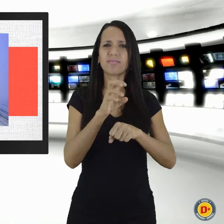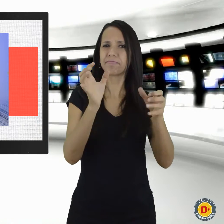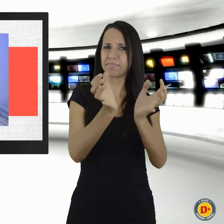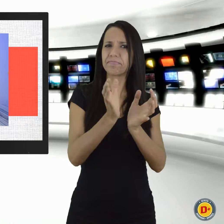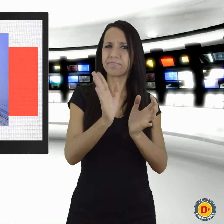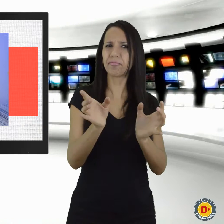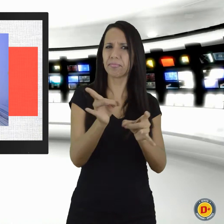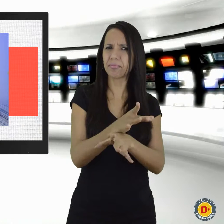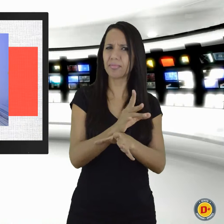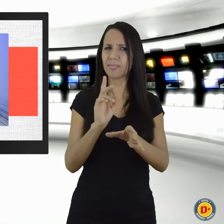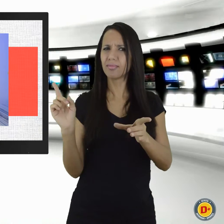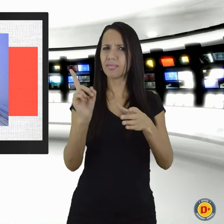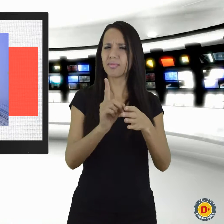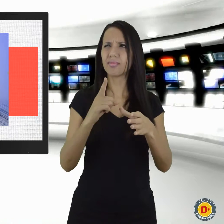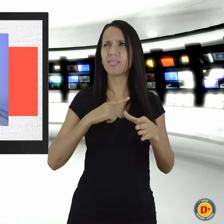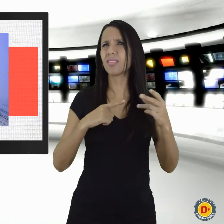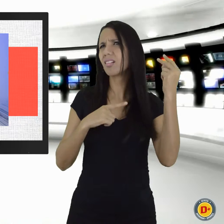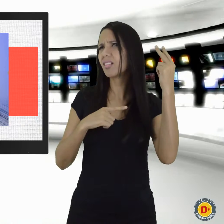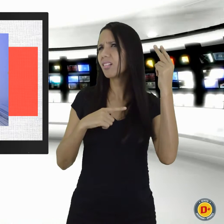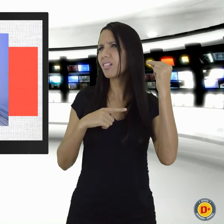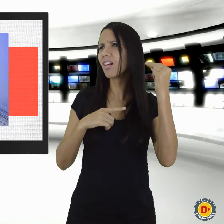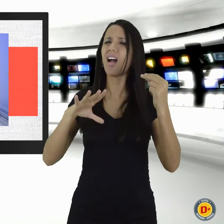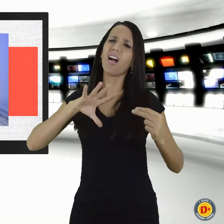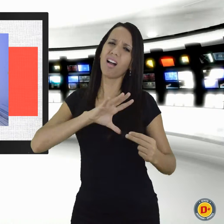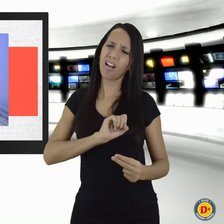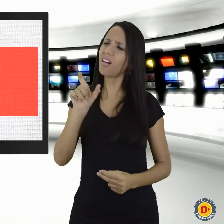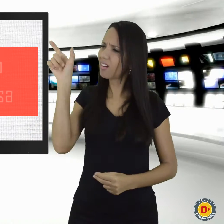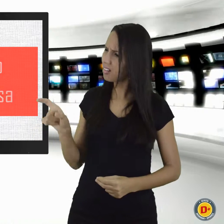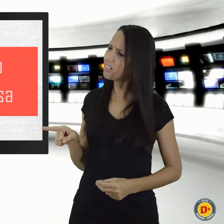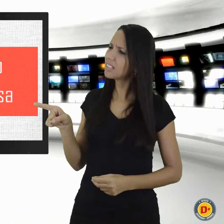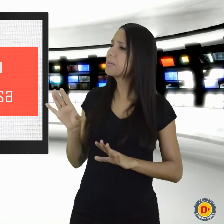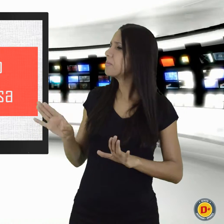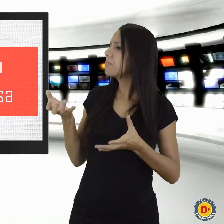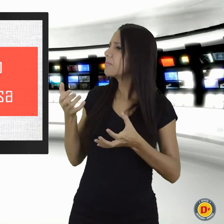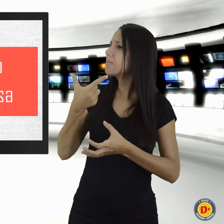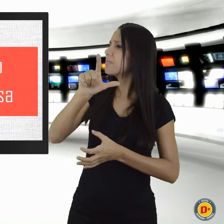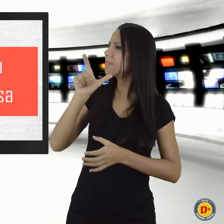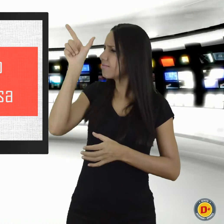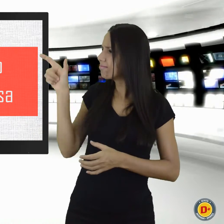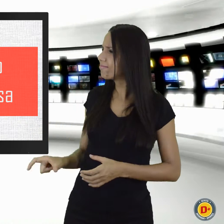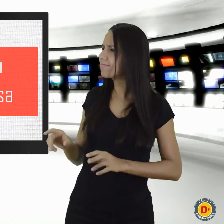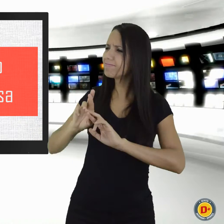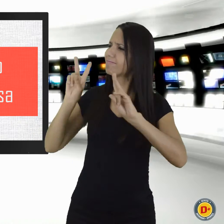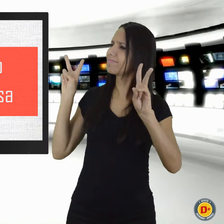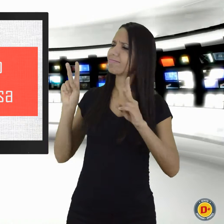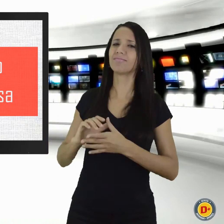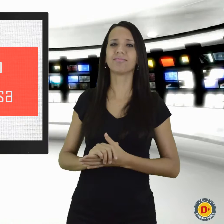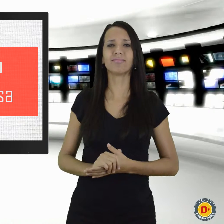eu escutava frases como: "Ah, gostamos muito de você, mas queremos um visual diferente." Isso me dava motivação para formar